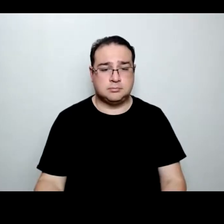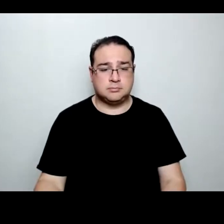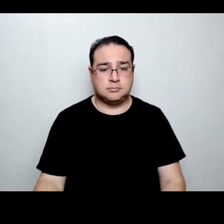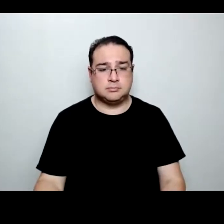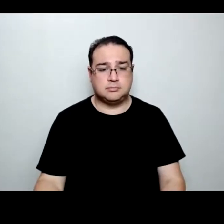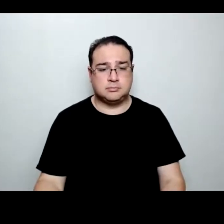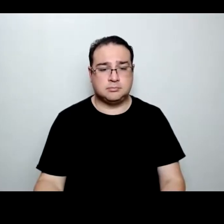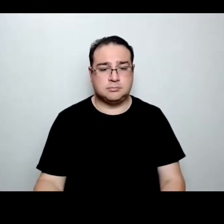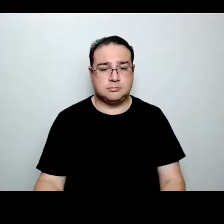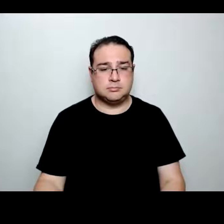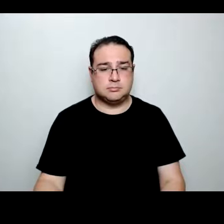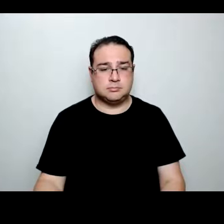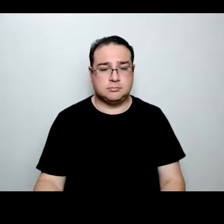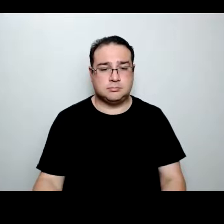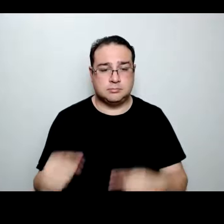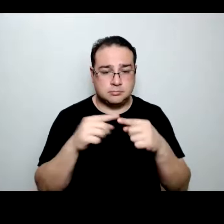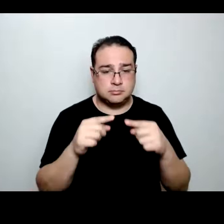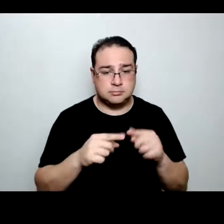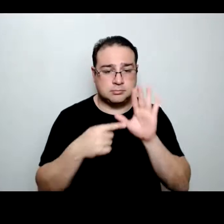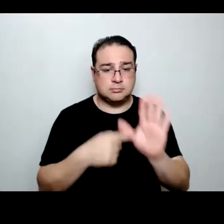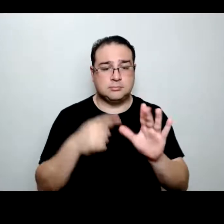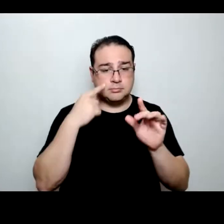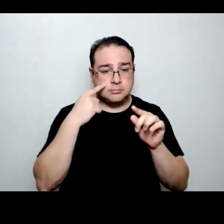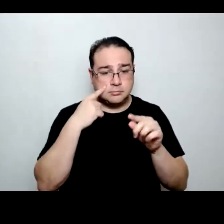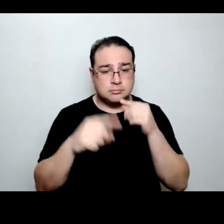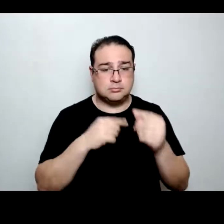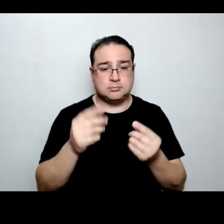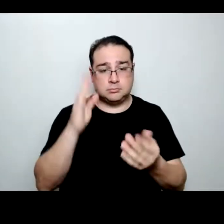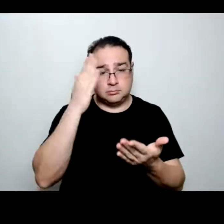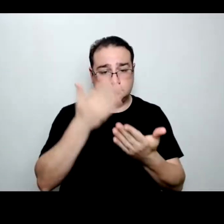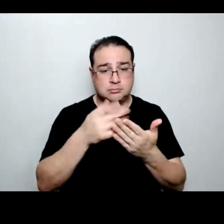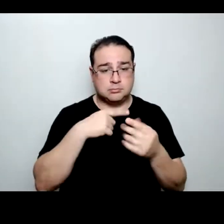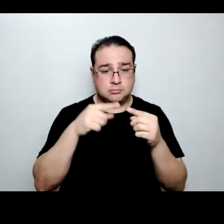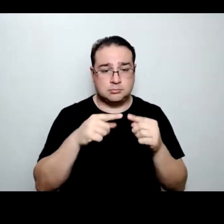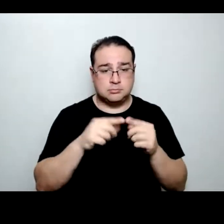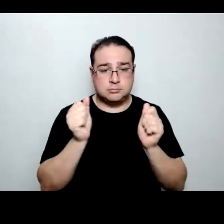Isso dá bastante confiabilidade